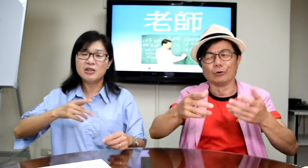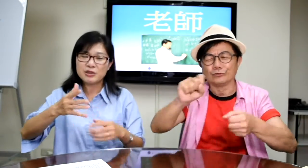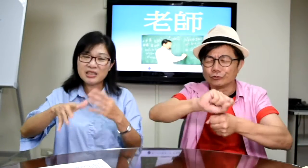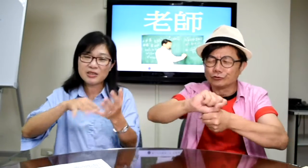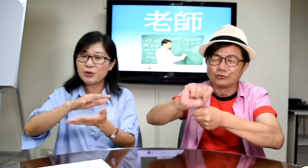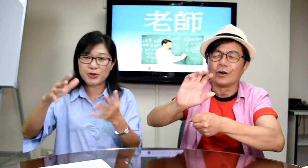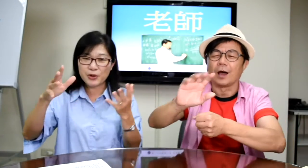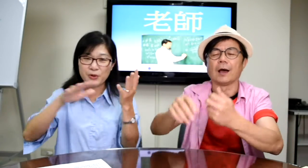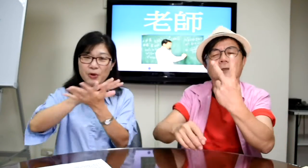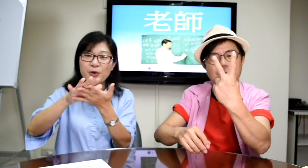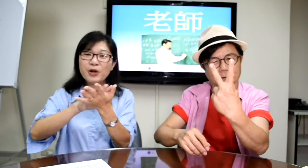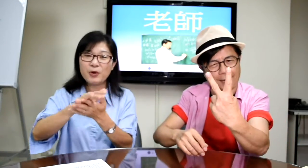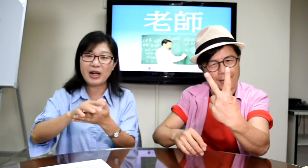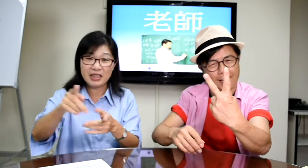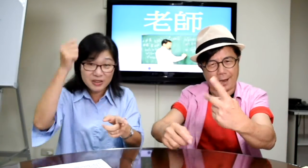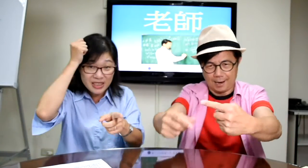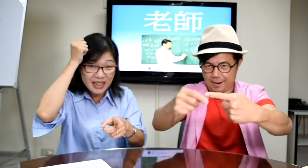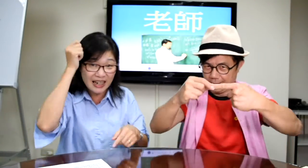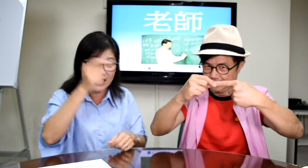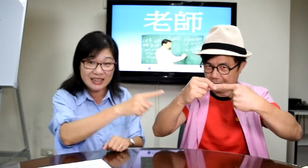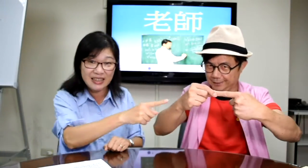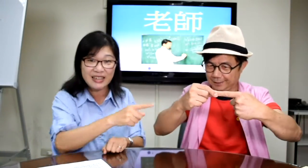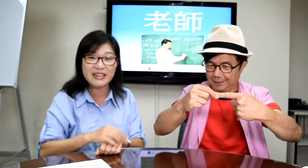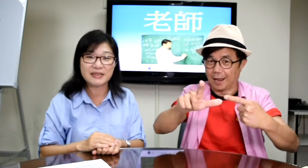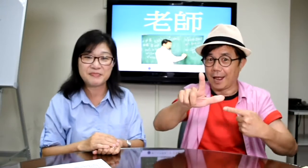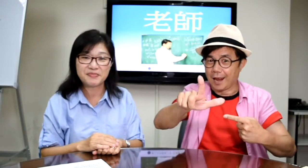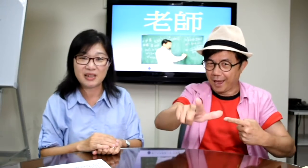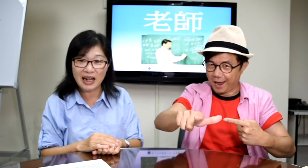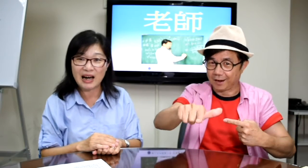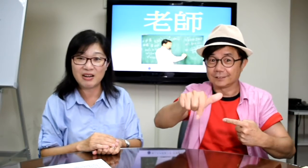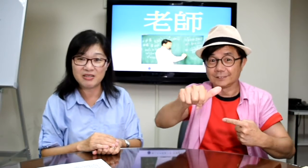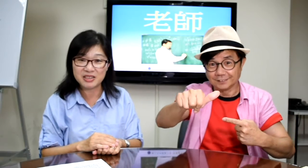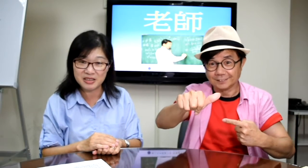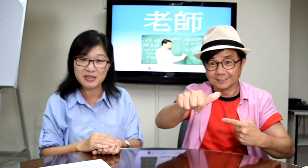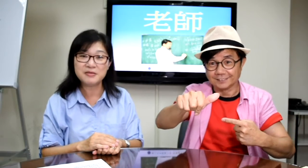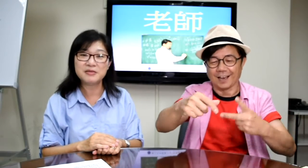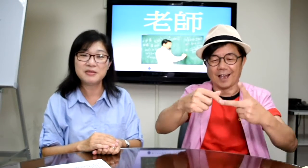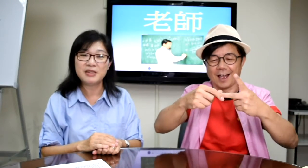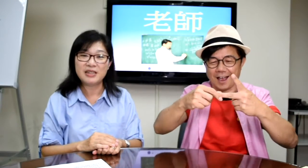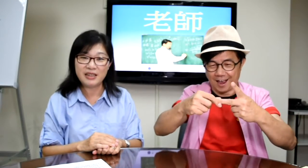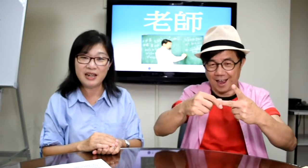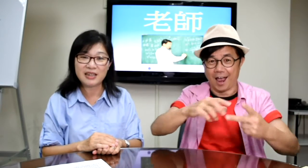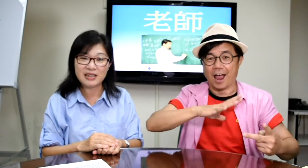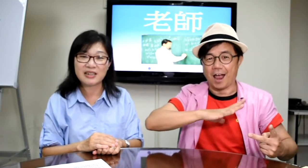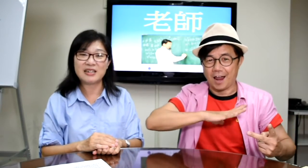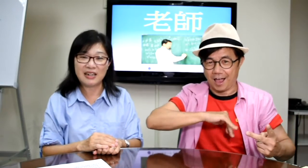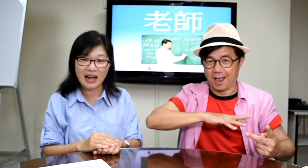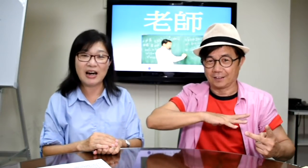这些手语都混乱了，你就记得两个，第一个老师，第二个老